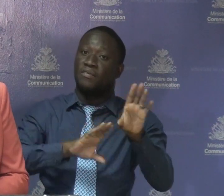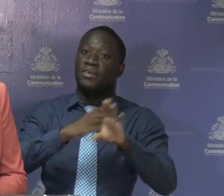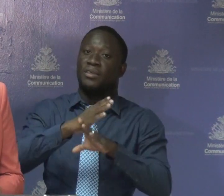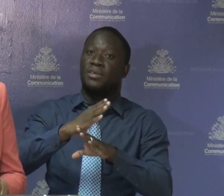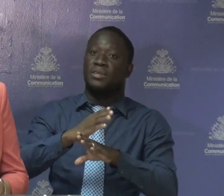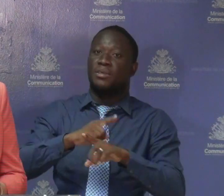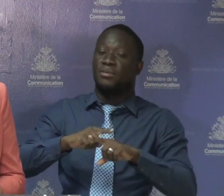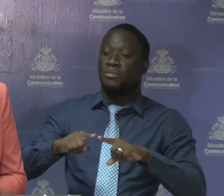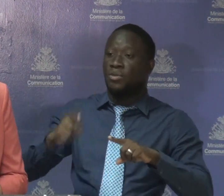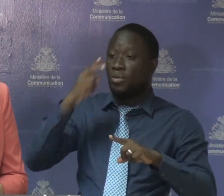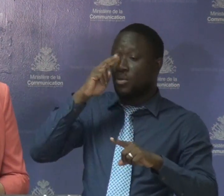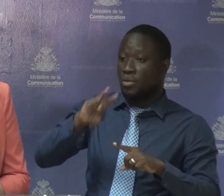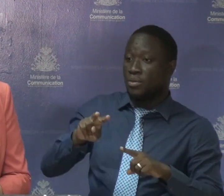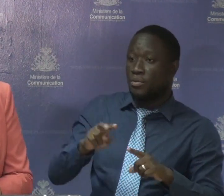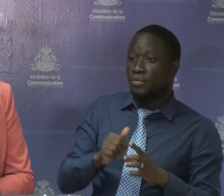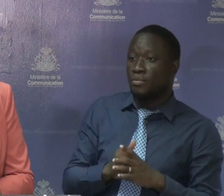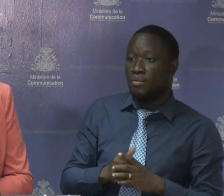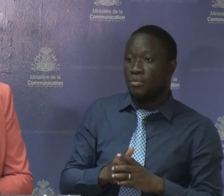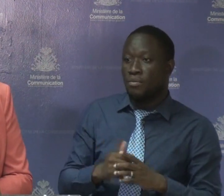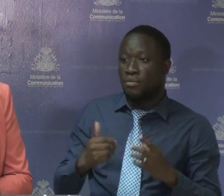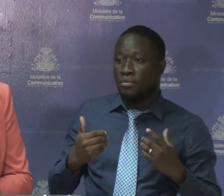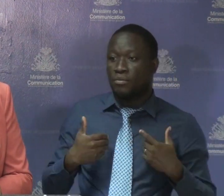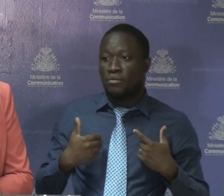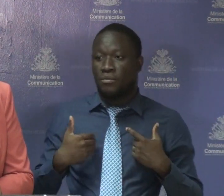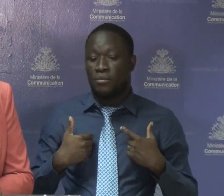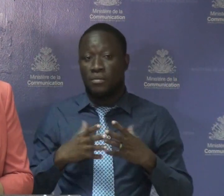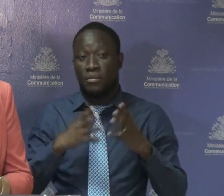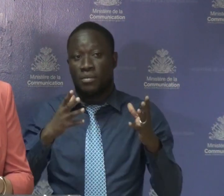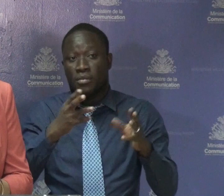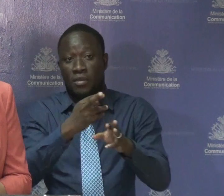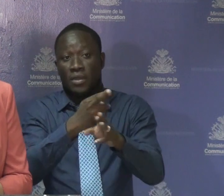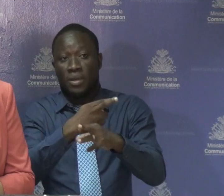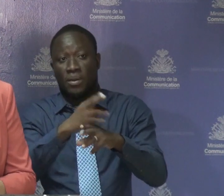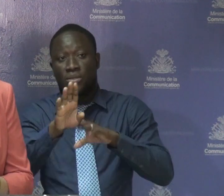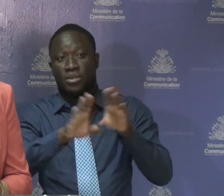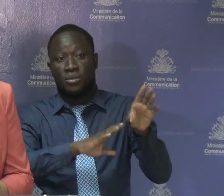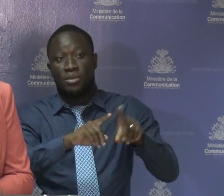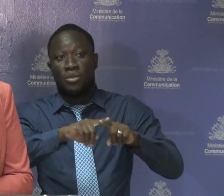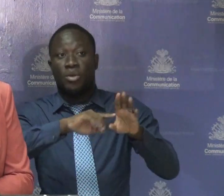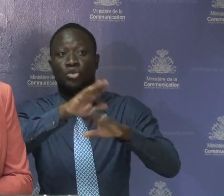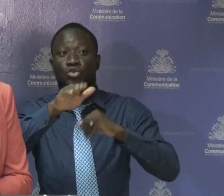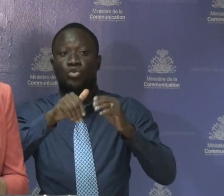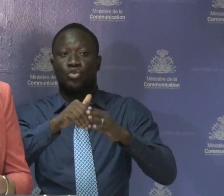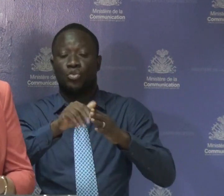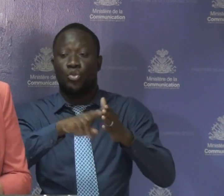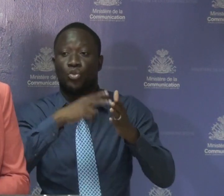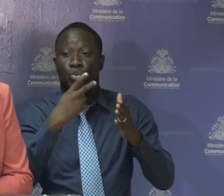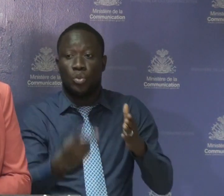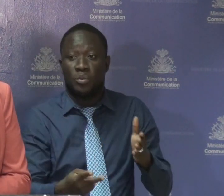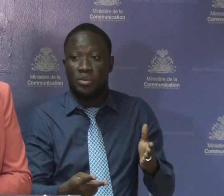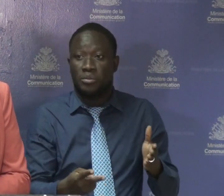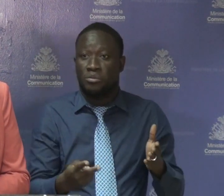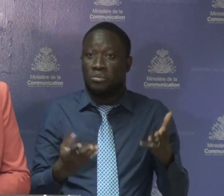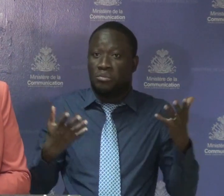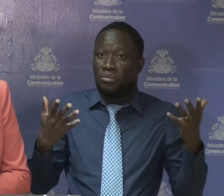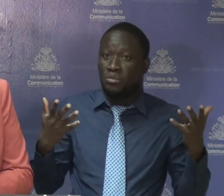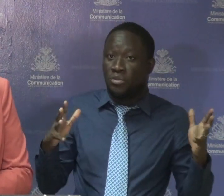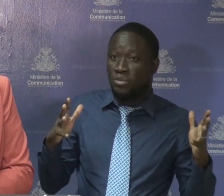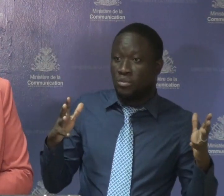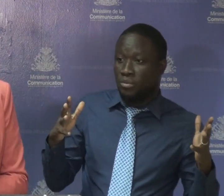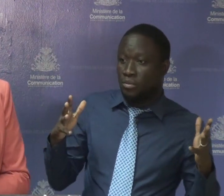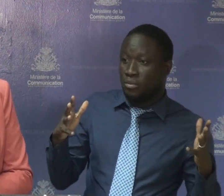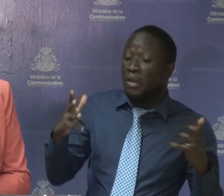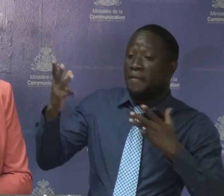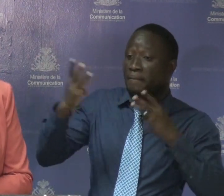et pourtant, ou regardez que il y a certains travaux d'aménagement qui étaient faits, et pourtant, tout net tombé en désuétude. Qu'on y a là, le